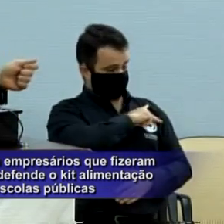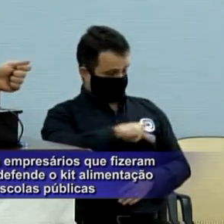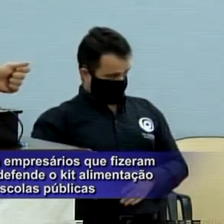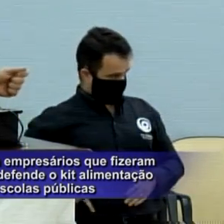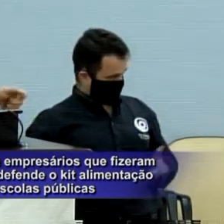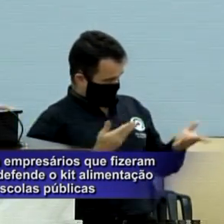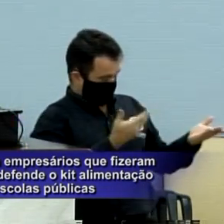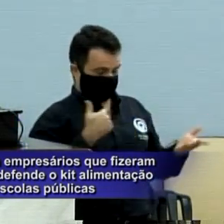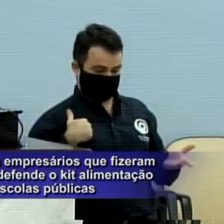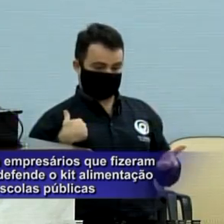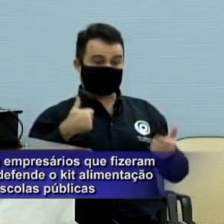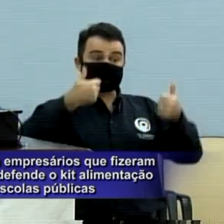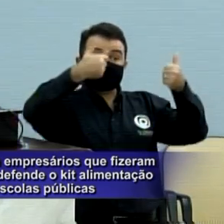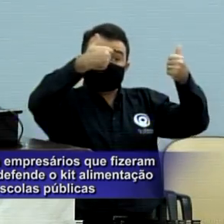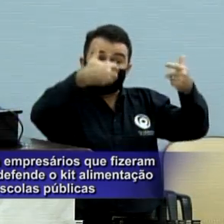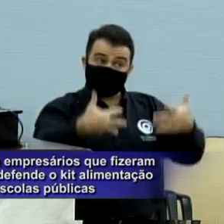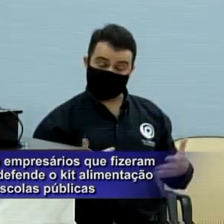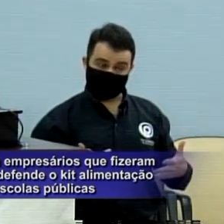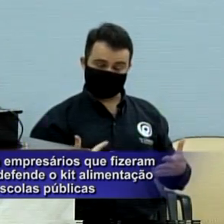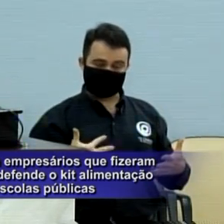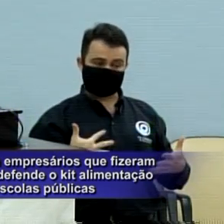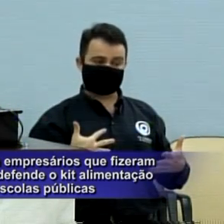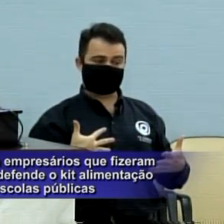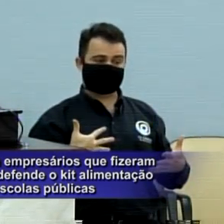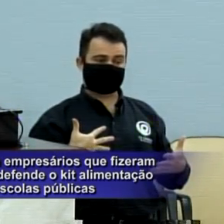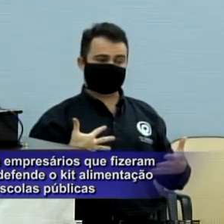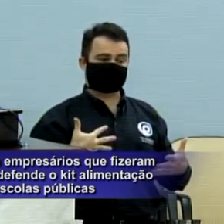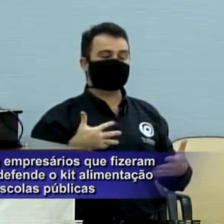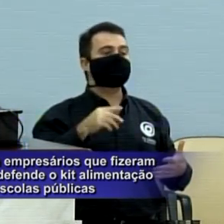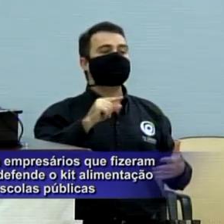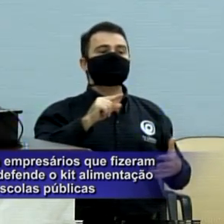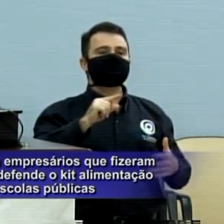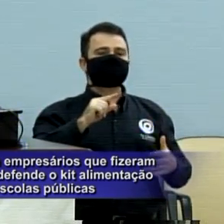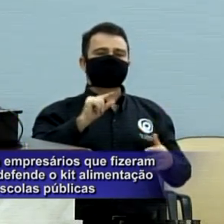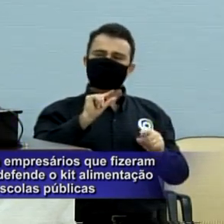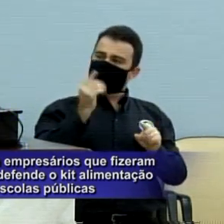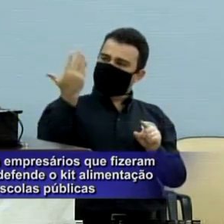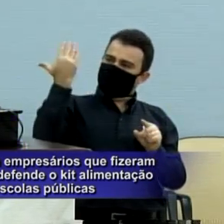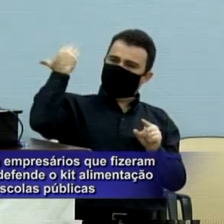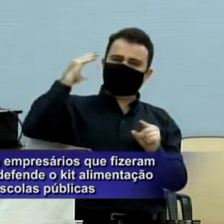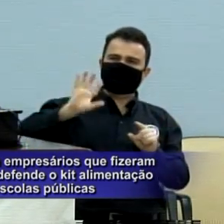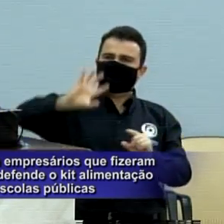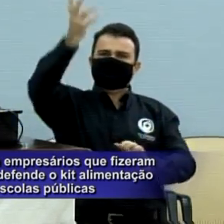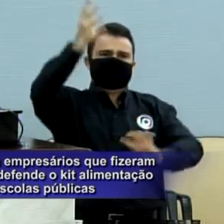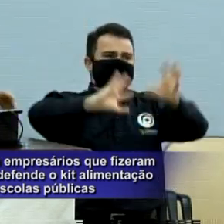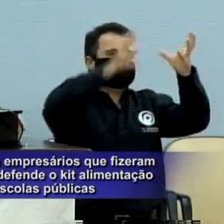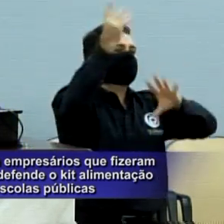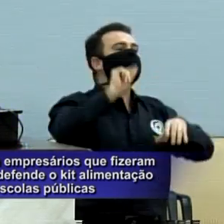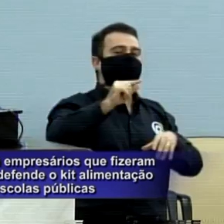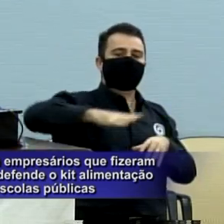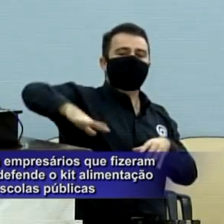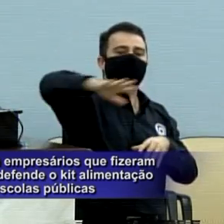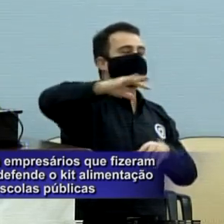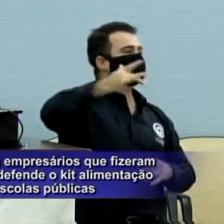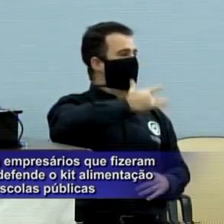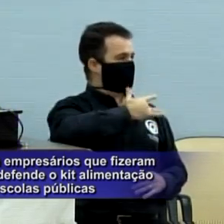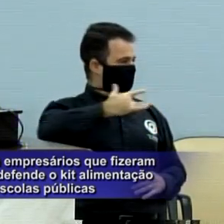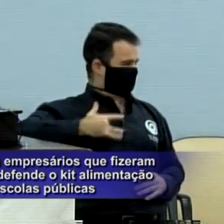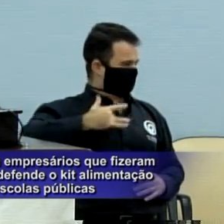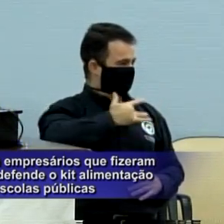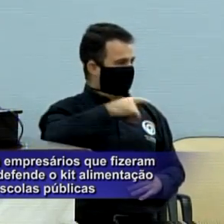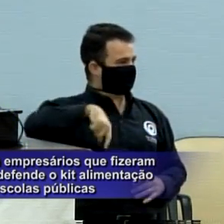vem ratificar as suas falas quanto aos acontecimentos na pasta da saúde do município de São José do Rio